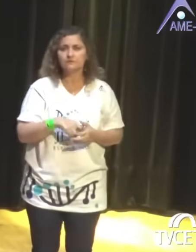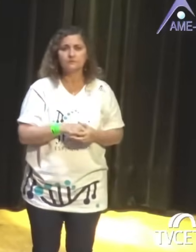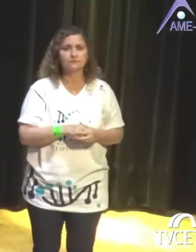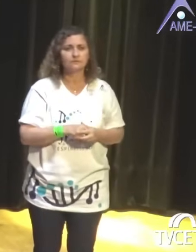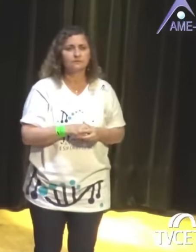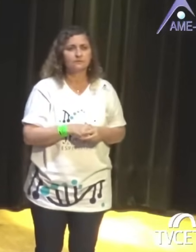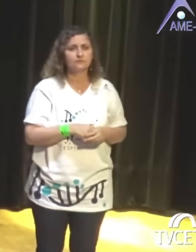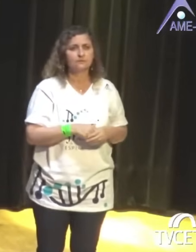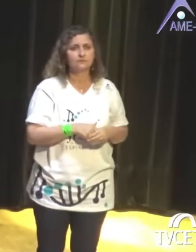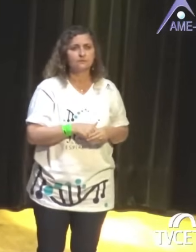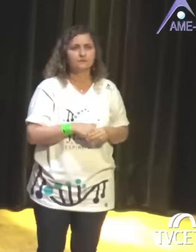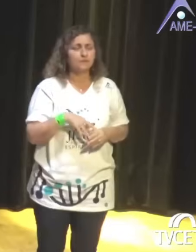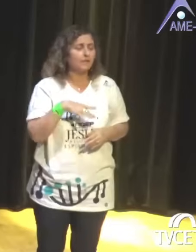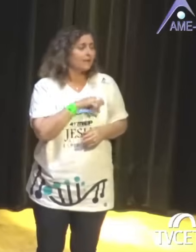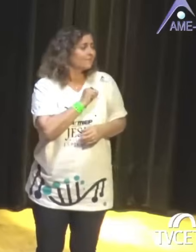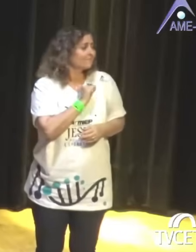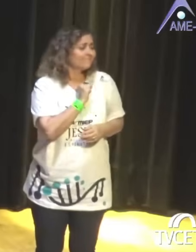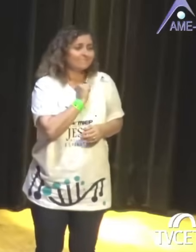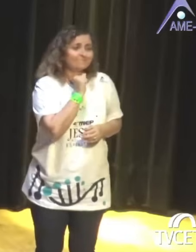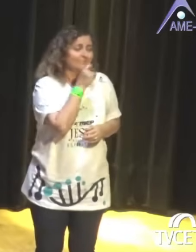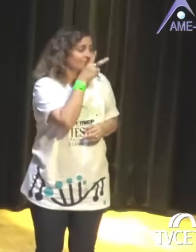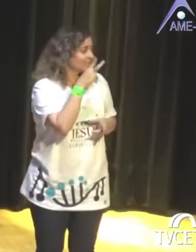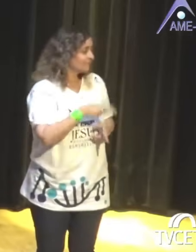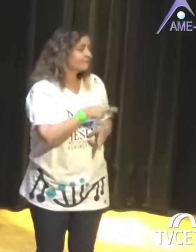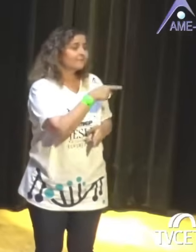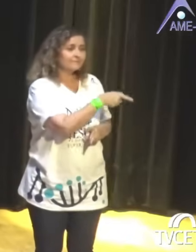ele eu adoro ele